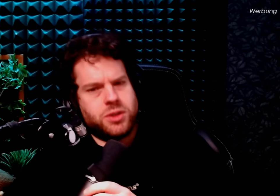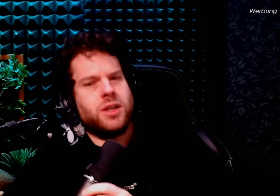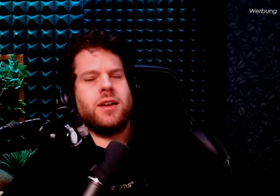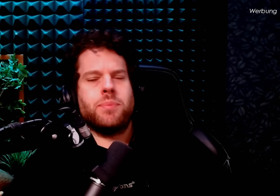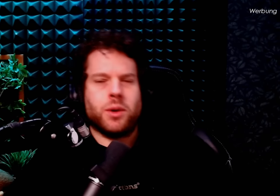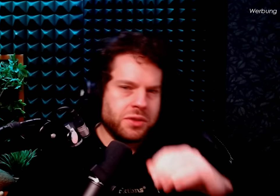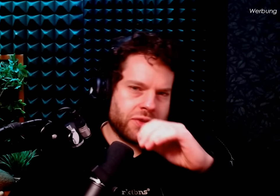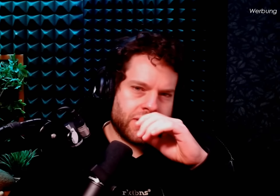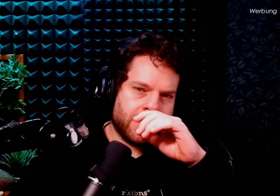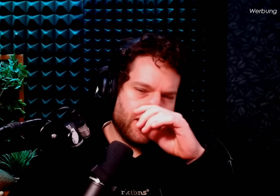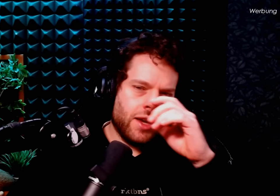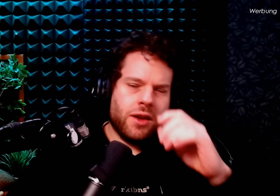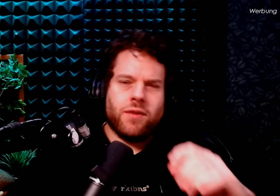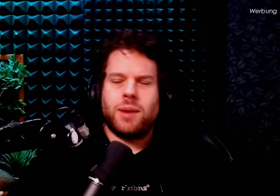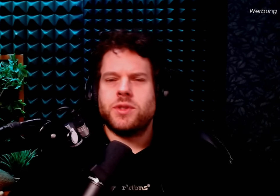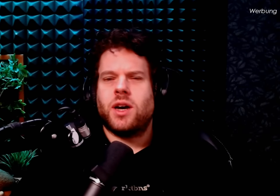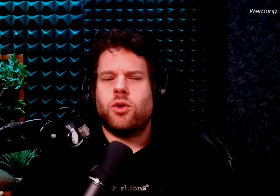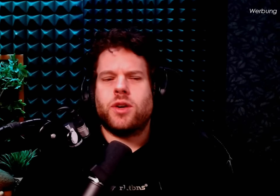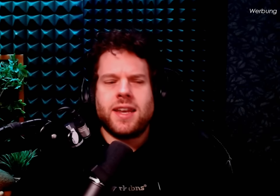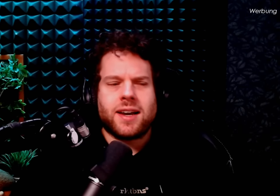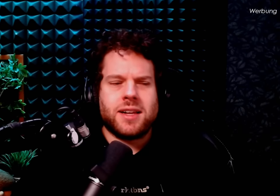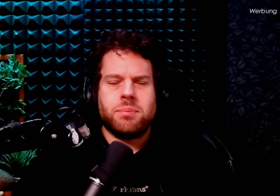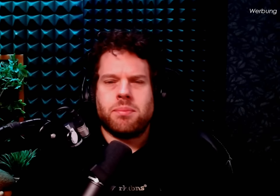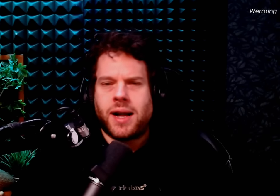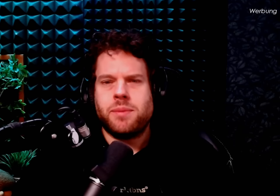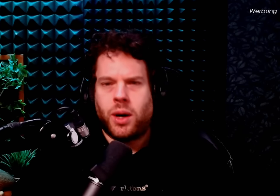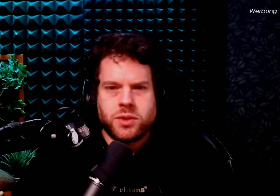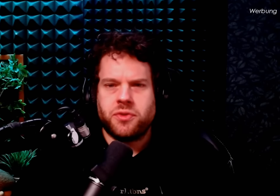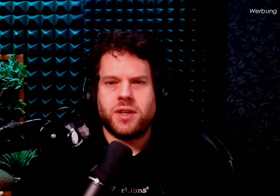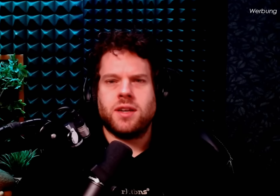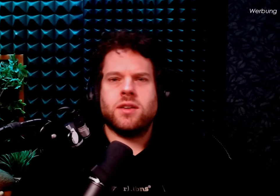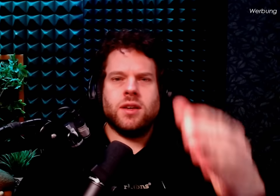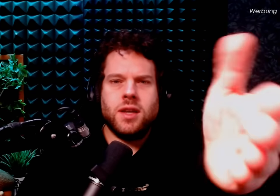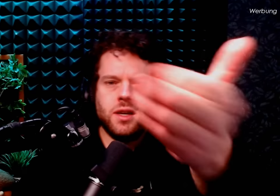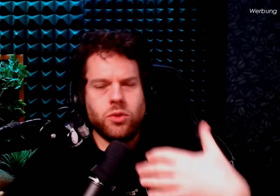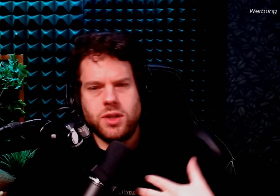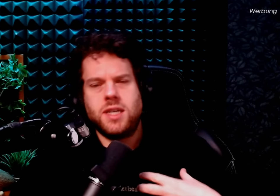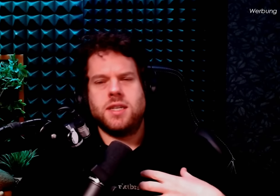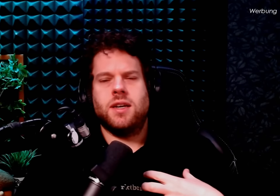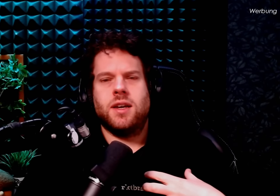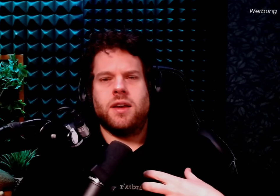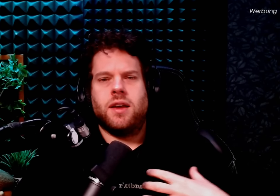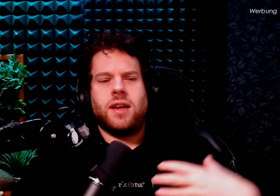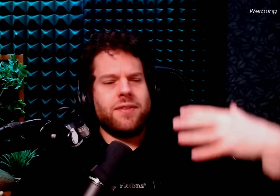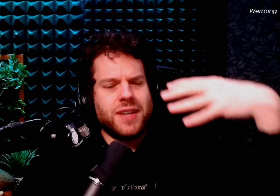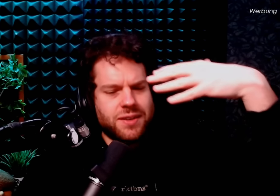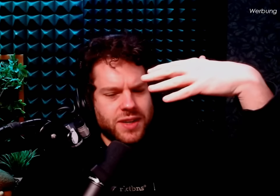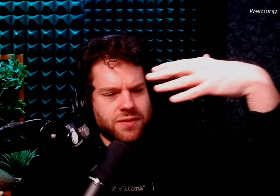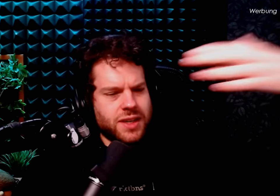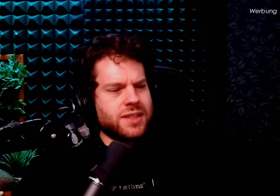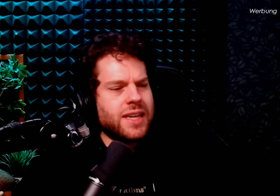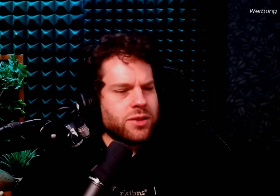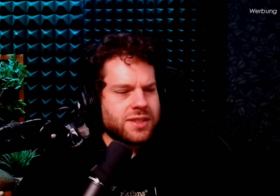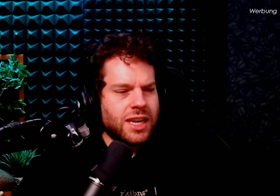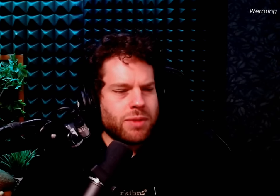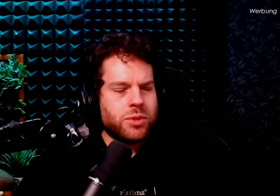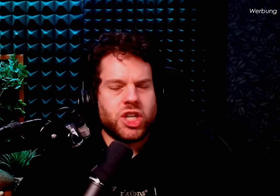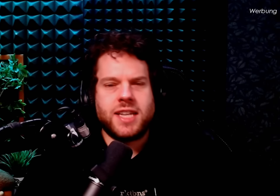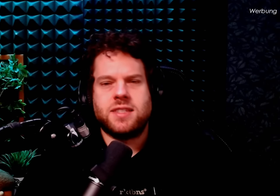haben uns eine kleine Pause verdient. Wir haben uns auch generell mal eine Pause verdient, ihr und ich. Ja, wir sehen uns hier immer im Chat